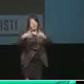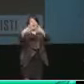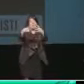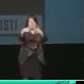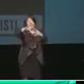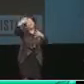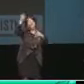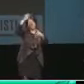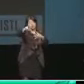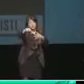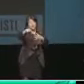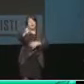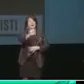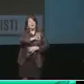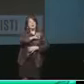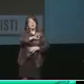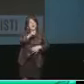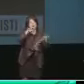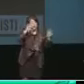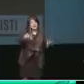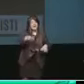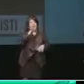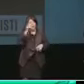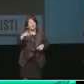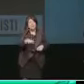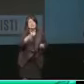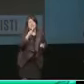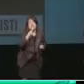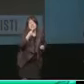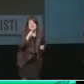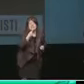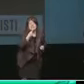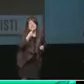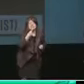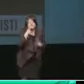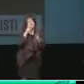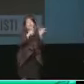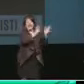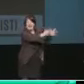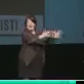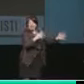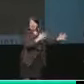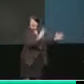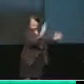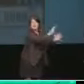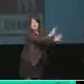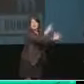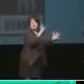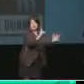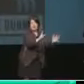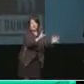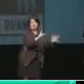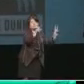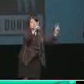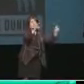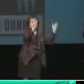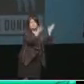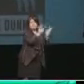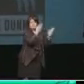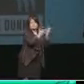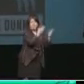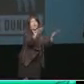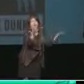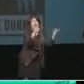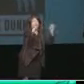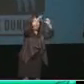premio strega europeo di quest'anno che verranno al salone sono dall'Irlanda Catherine Dunn con Come cade la luce Catherine Dunn è una